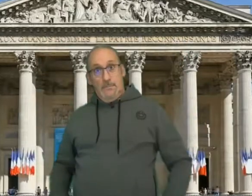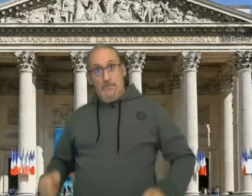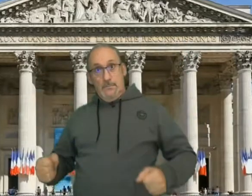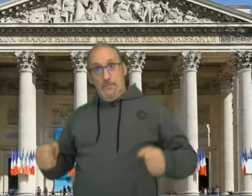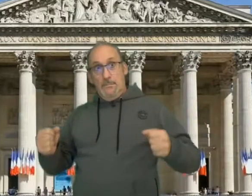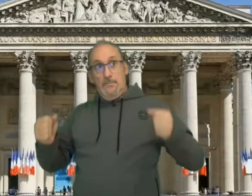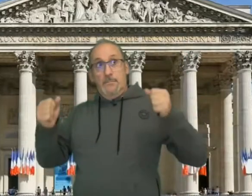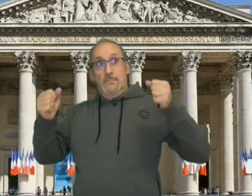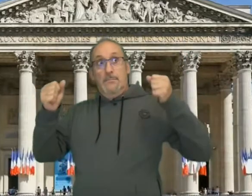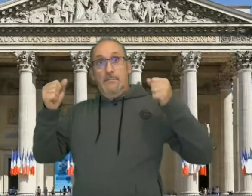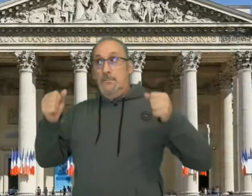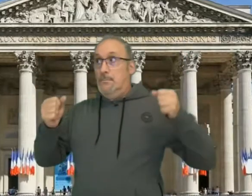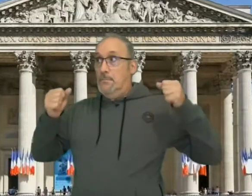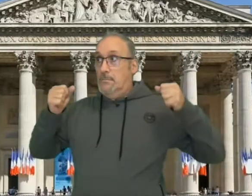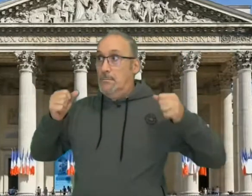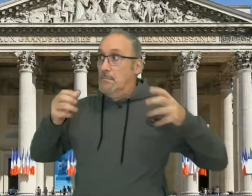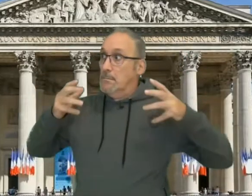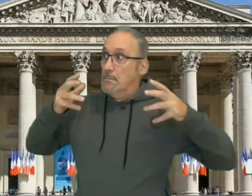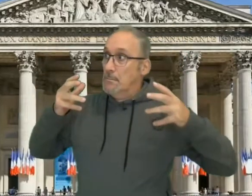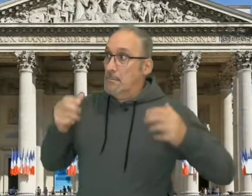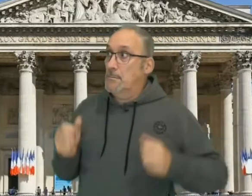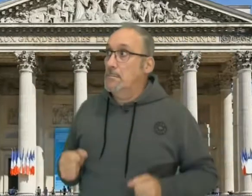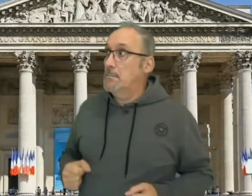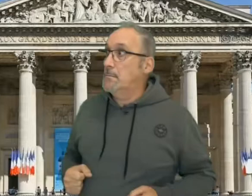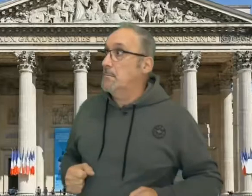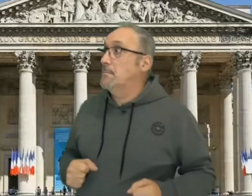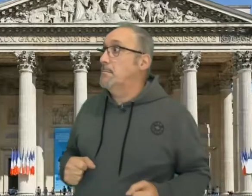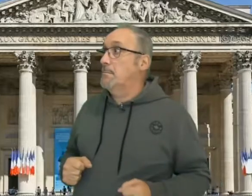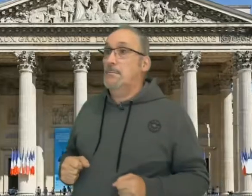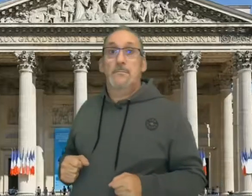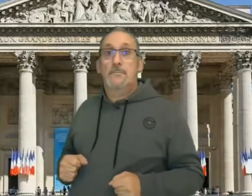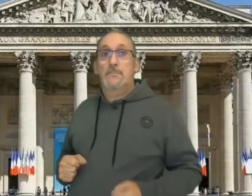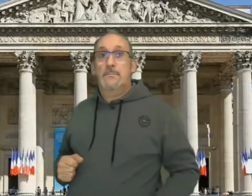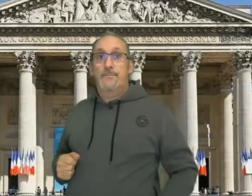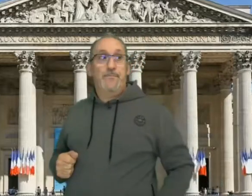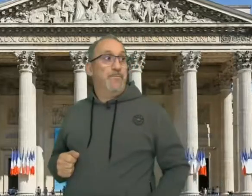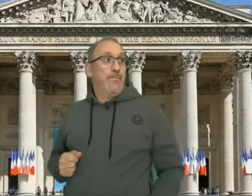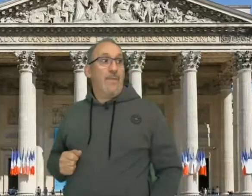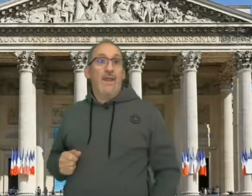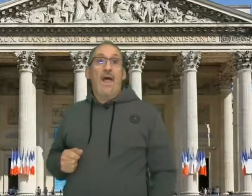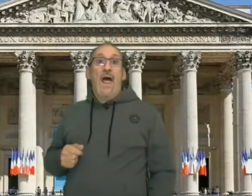parlé comme toi, et même ce qui est peut-être plus atroce en ayant